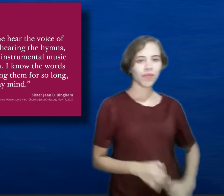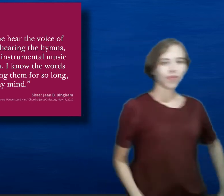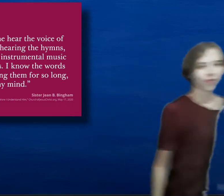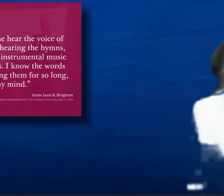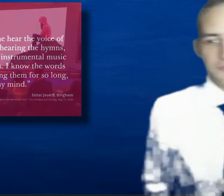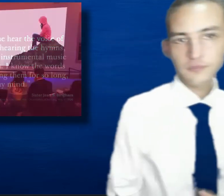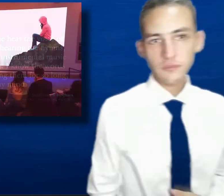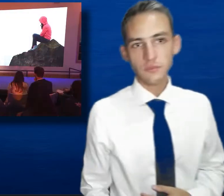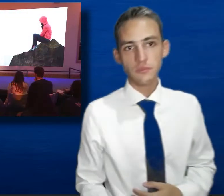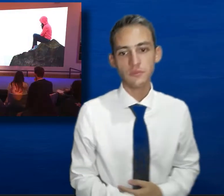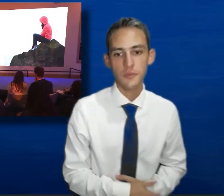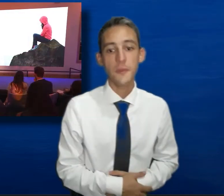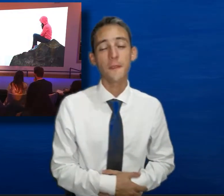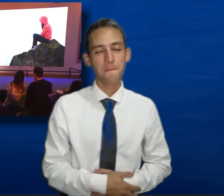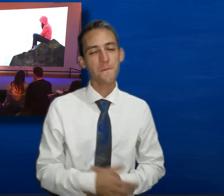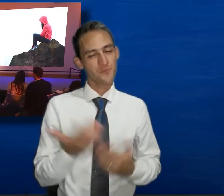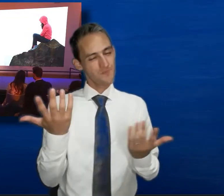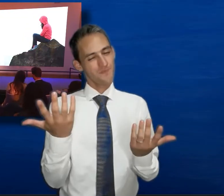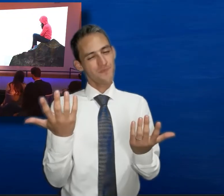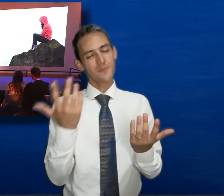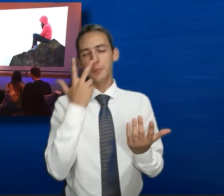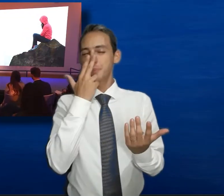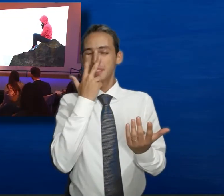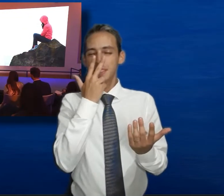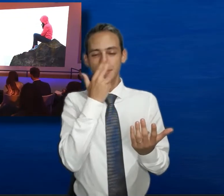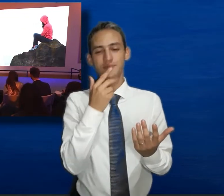há tanto tempo, então elas vêm à minha mente.